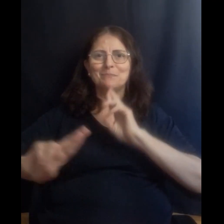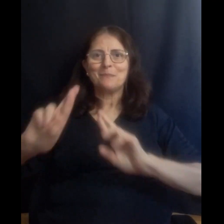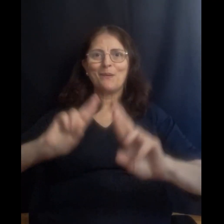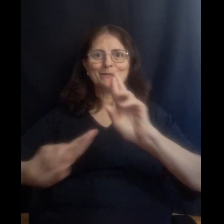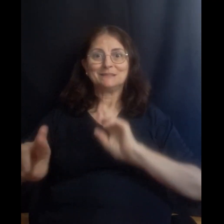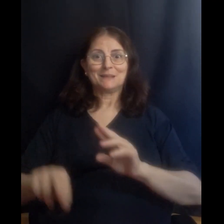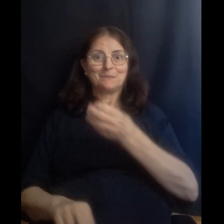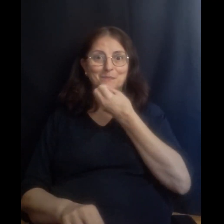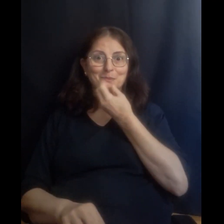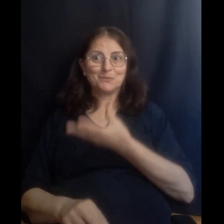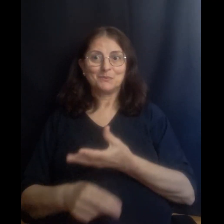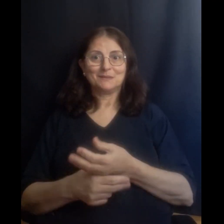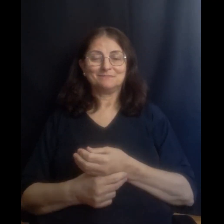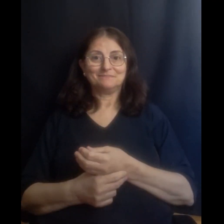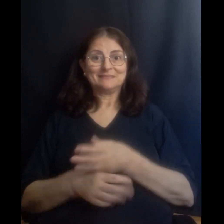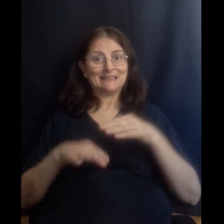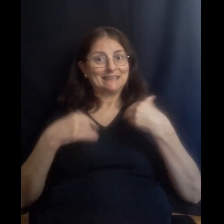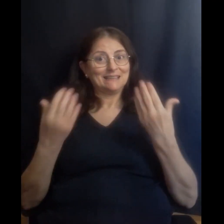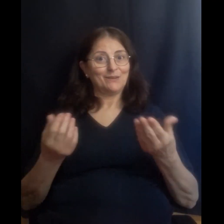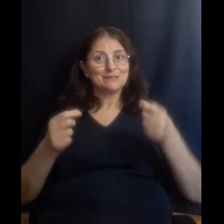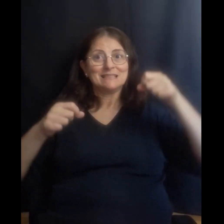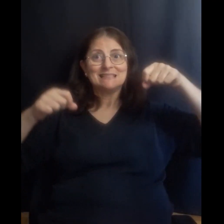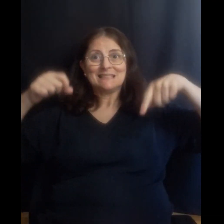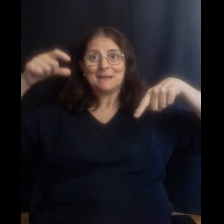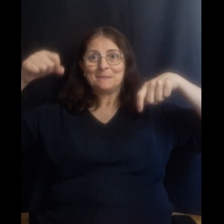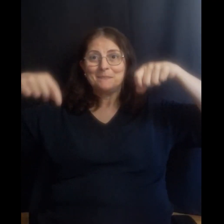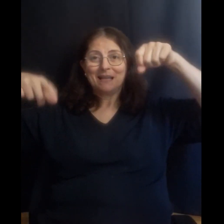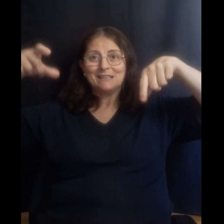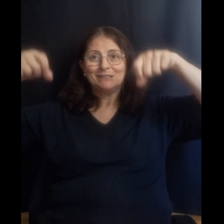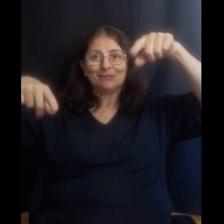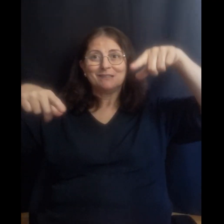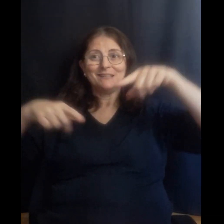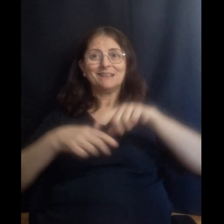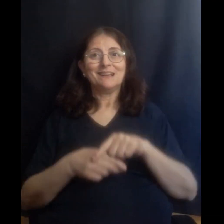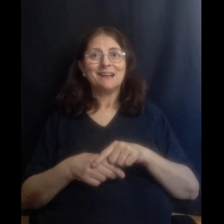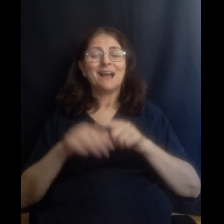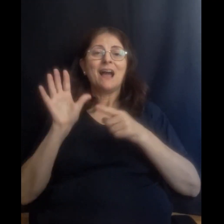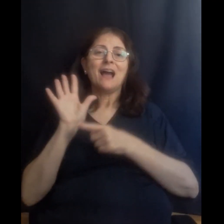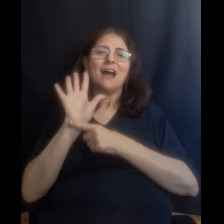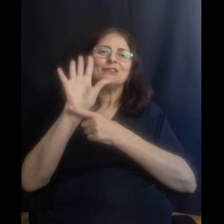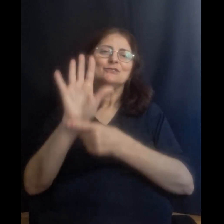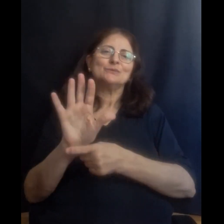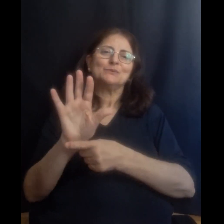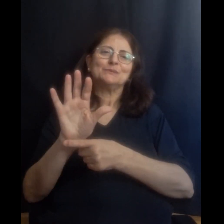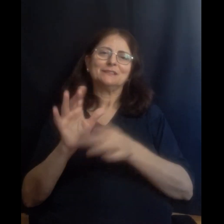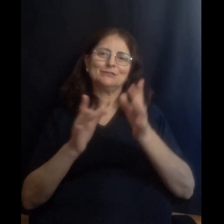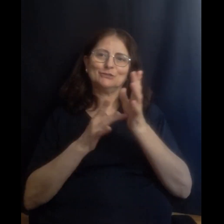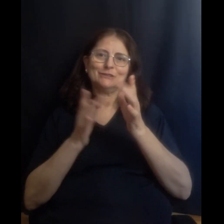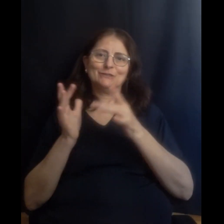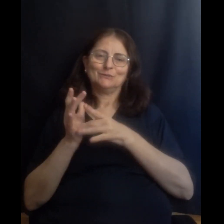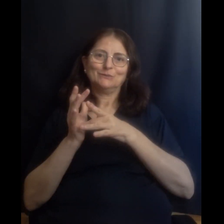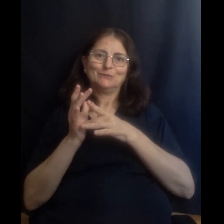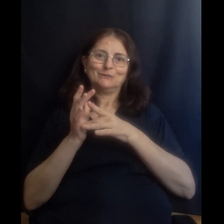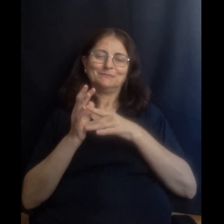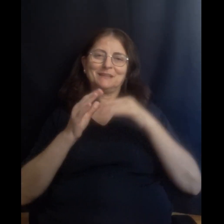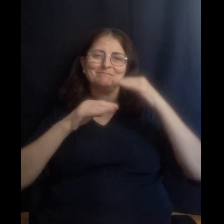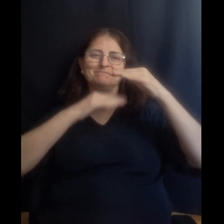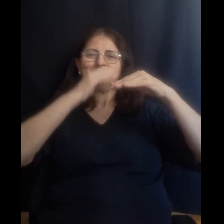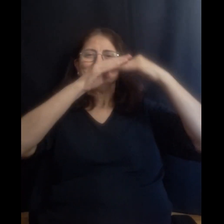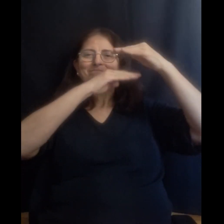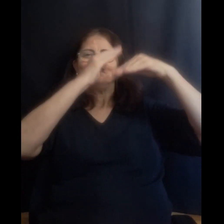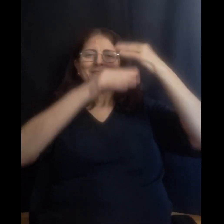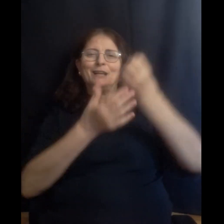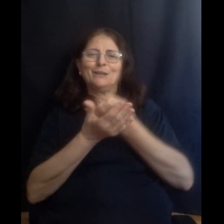frutos. Assim, de semente em semente, cooperaremos com Jesus na edificação